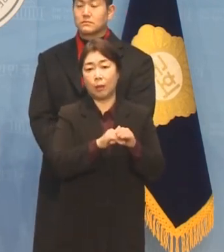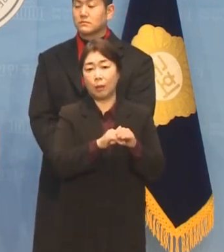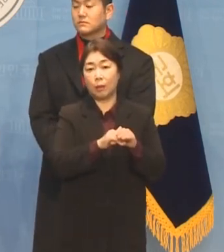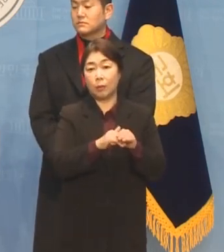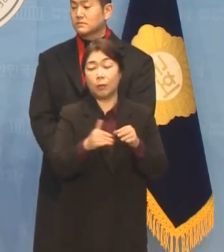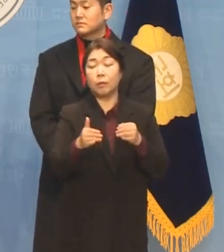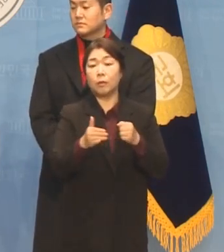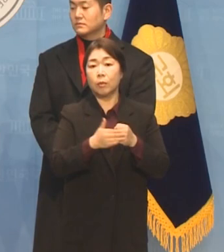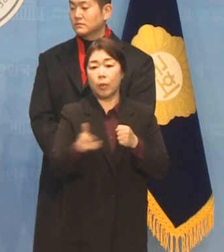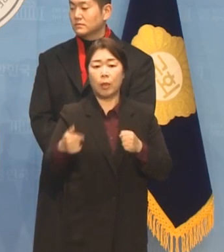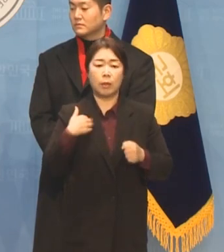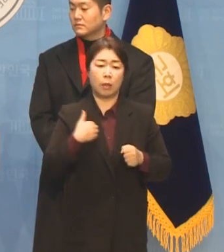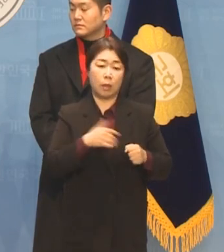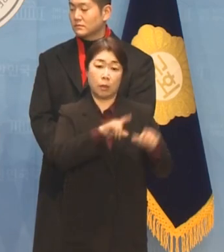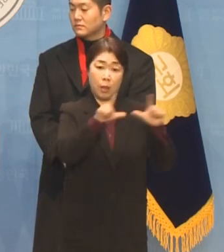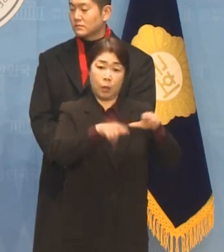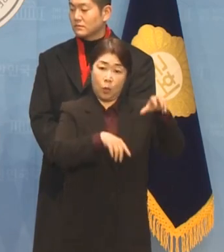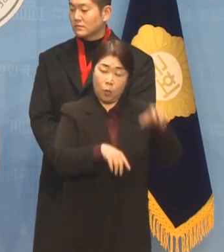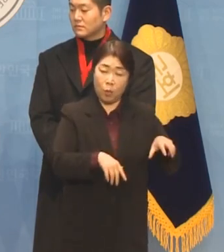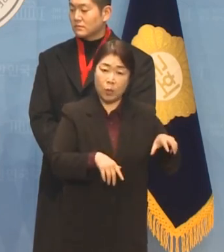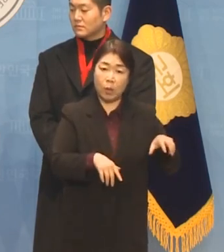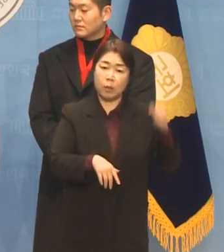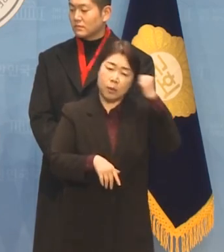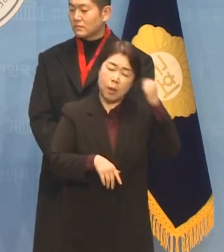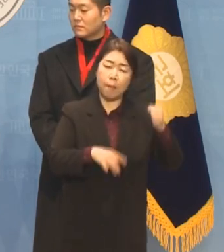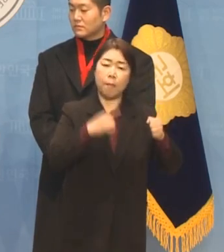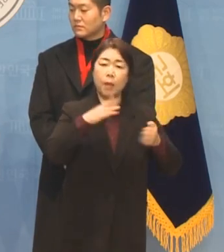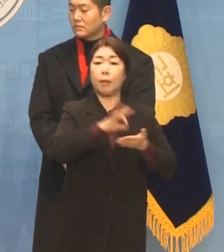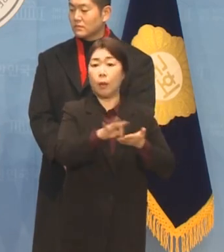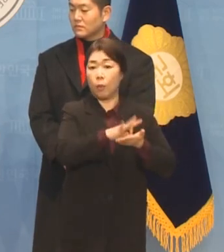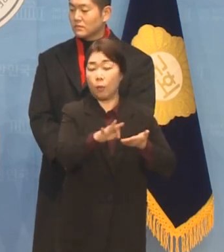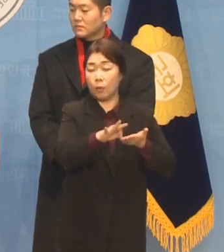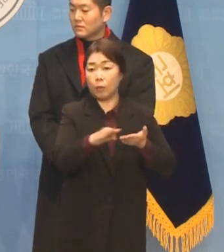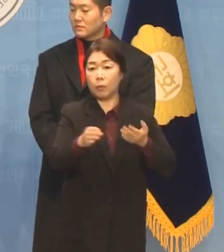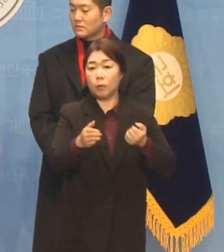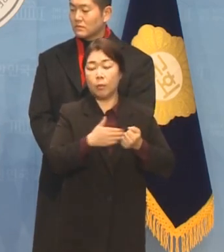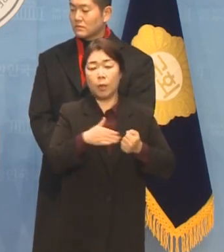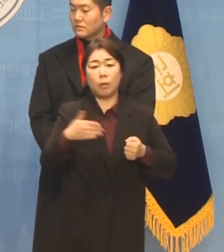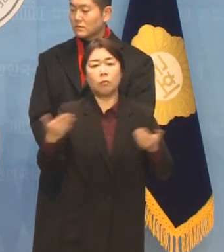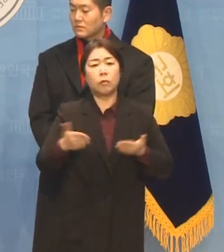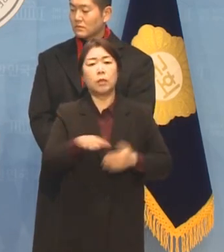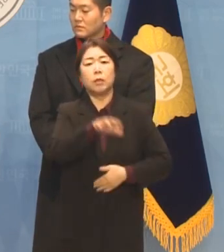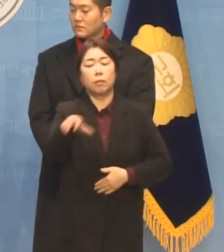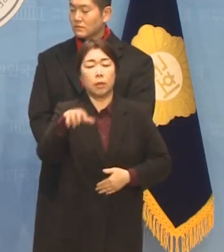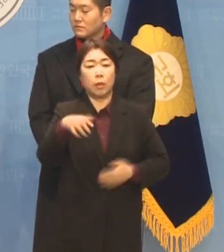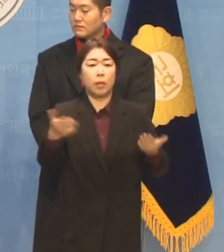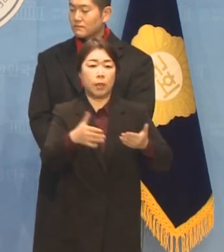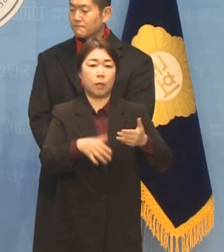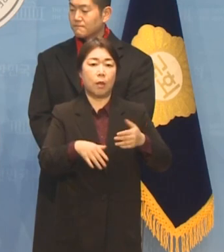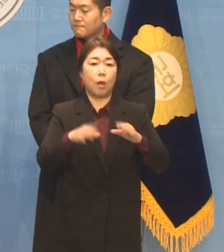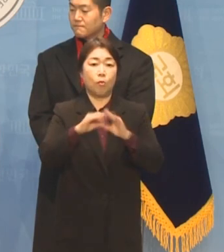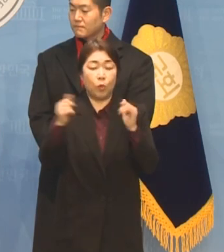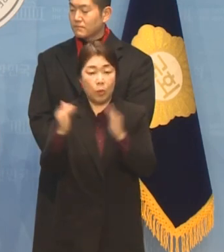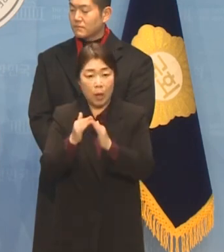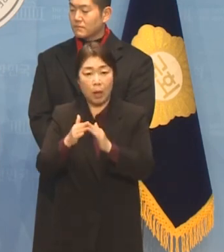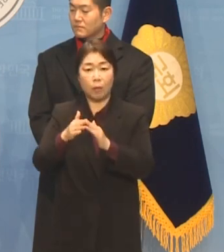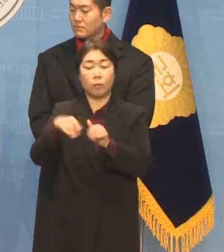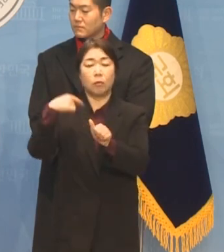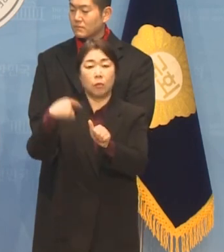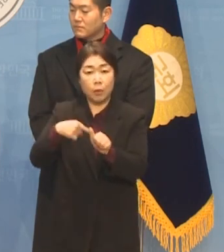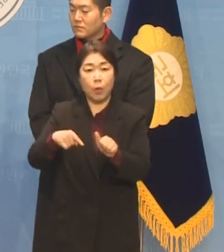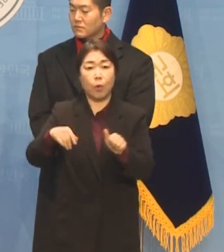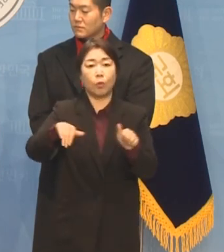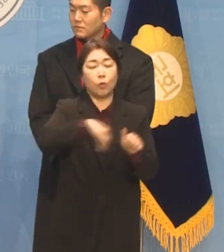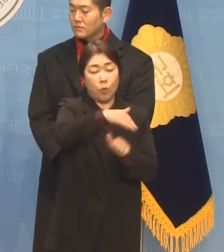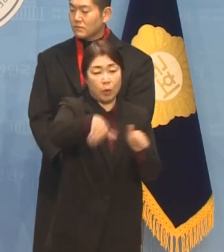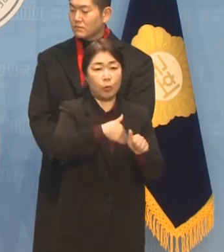배드타운만으로 만들고 있습니다. 우리 동부벨트 3인은 일자리, 부동산, 환경, 교육, 교통, 취업